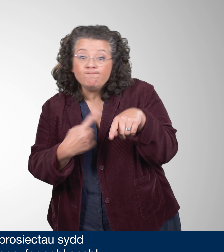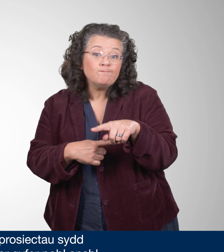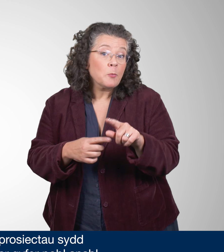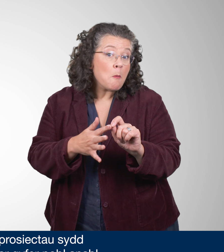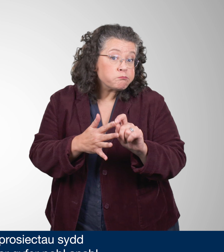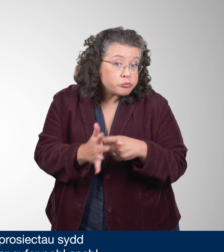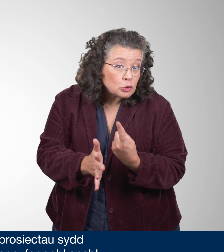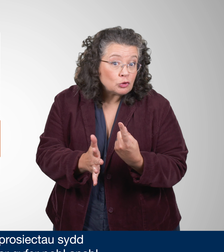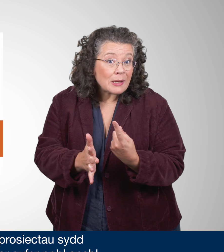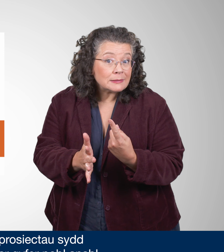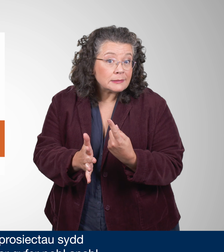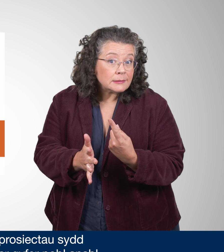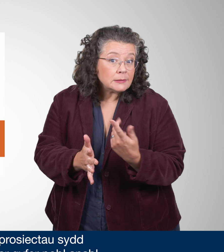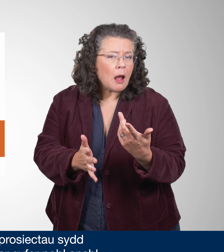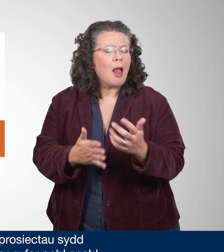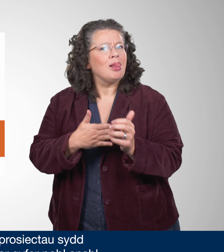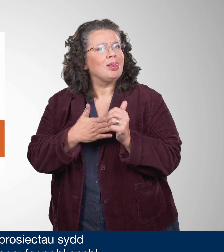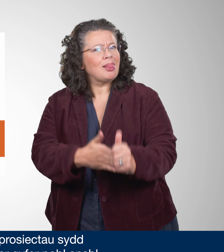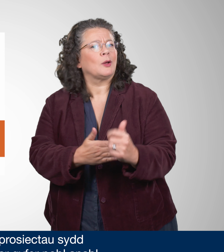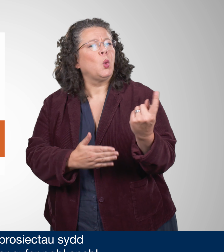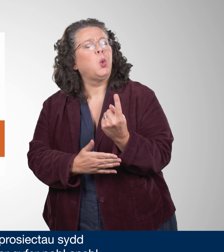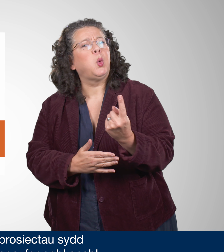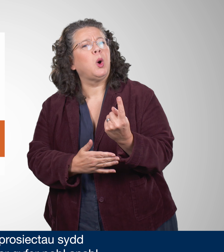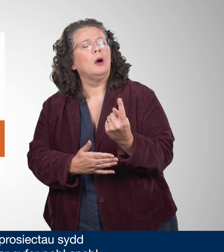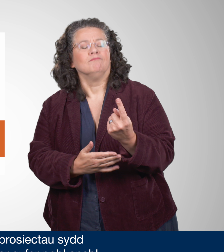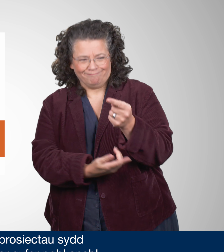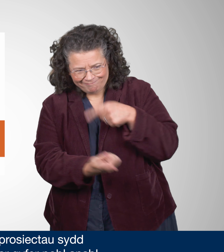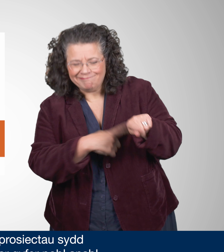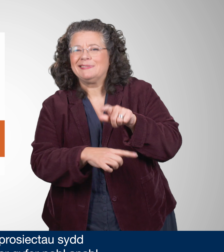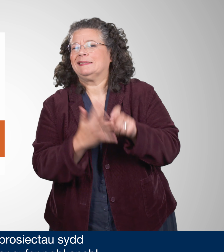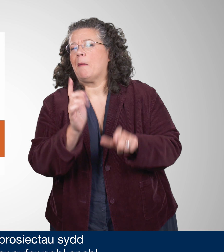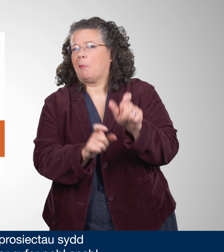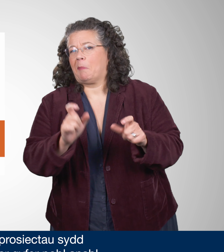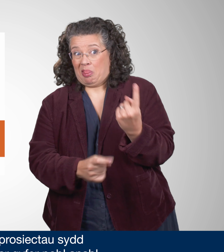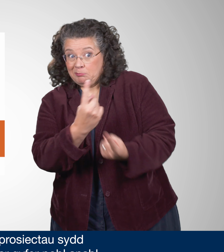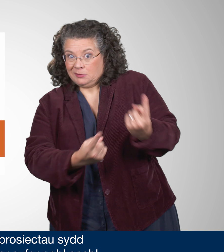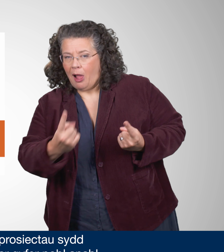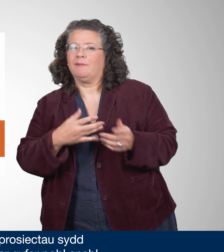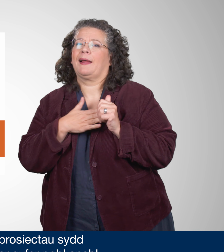Rydym yn croesawu prosiectau sydd wedi harwain